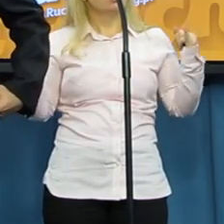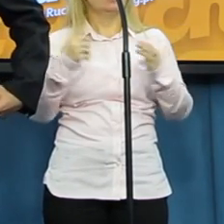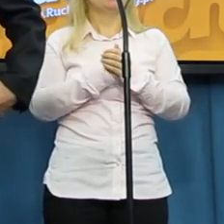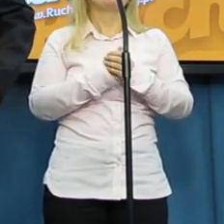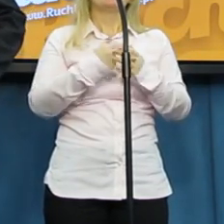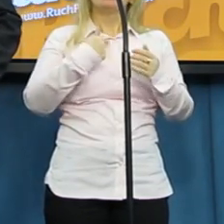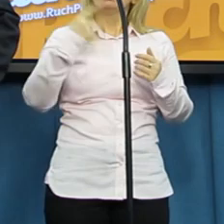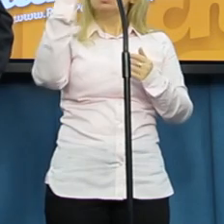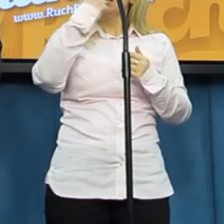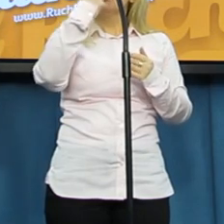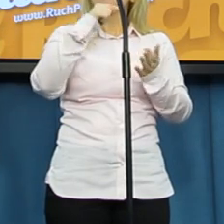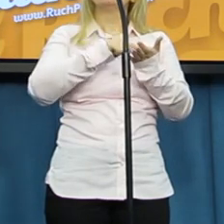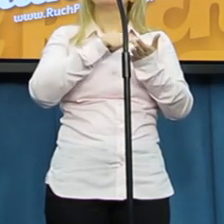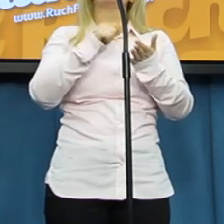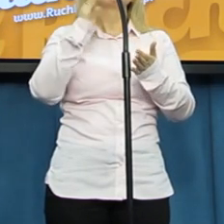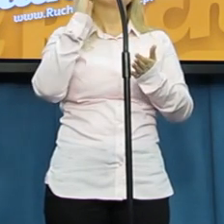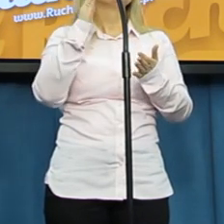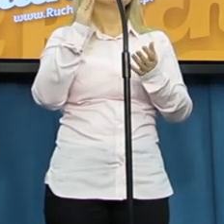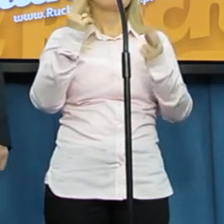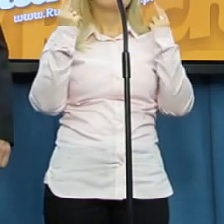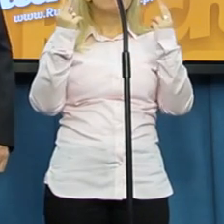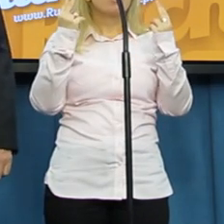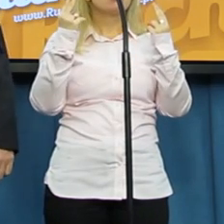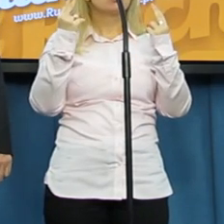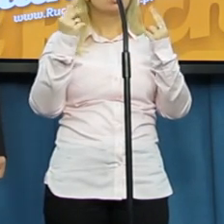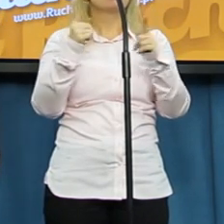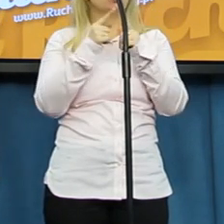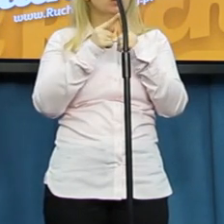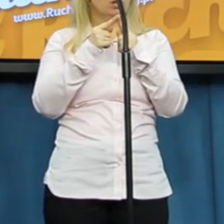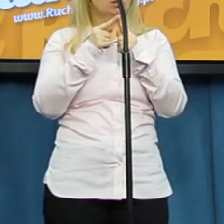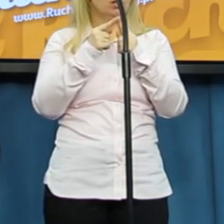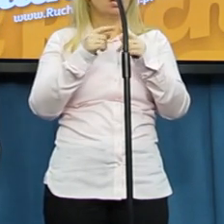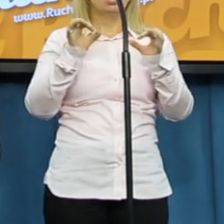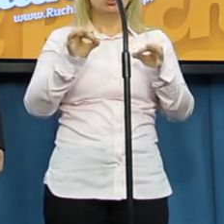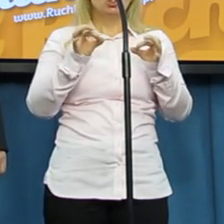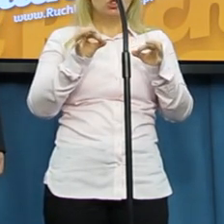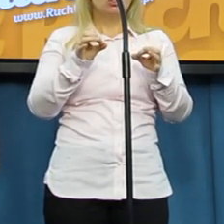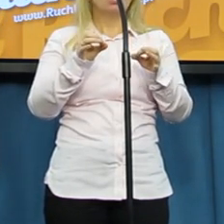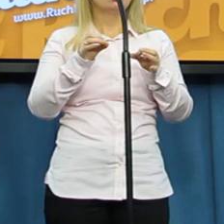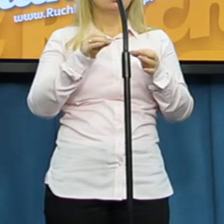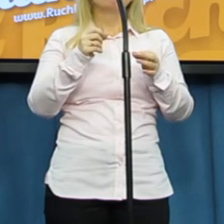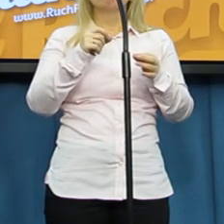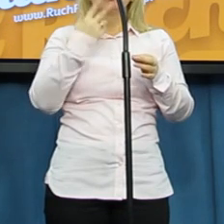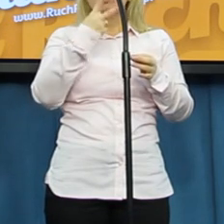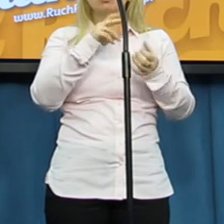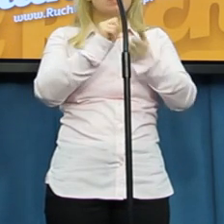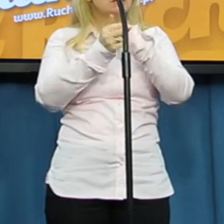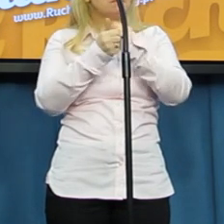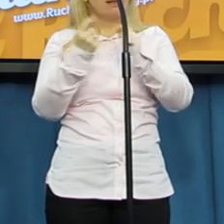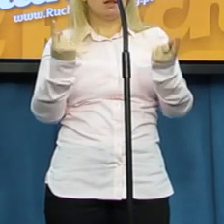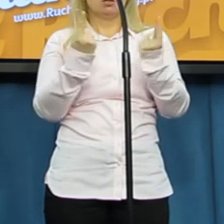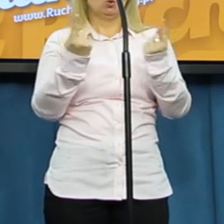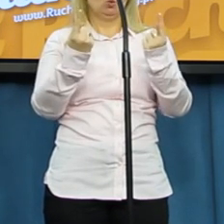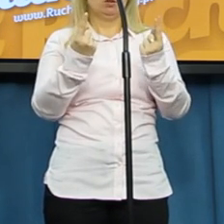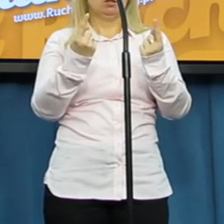się spodziewam, że to będzie ważny szczyt, dlatego że dzisiaj radykalnie zmienia się sytuacja partnerów. Zmienia